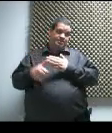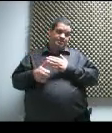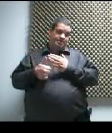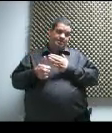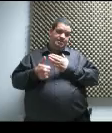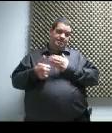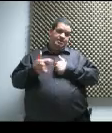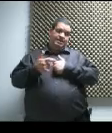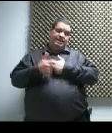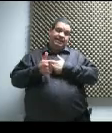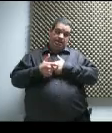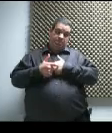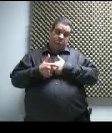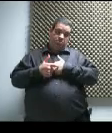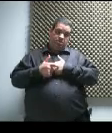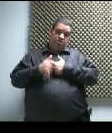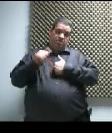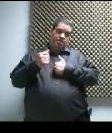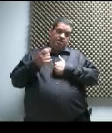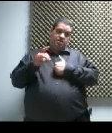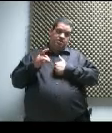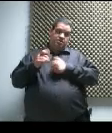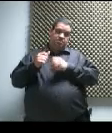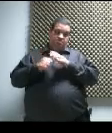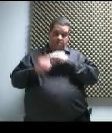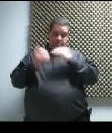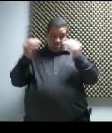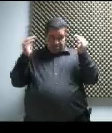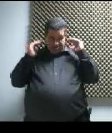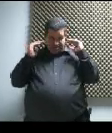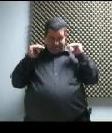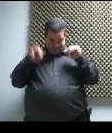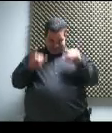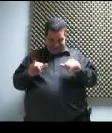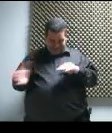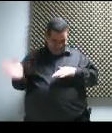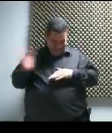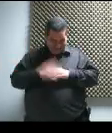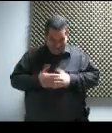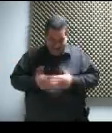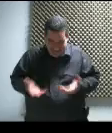¿Qué tiempo? Porque son las 18, me meto debajo de mi escritorio y estoy ahí el resto del día.